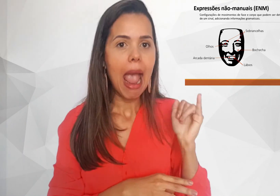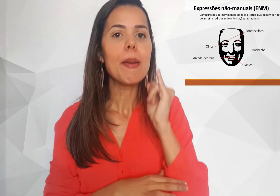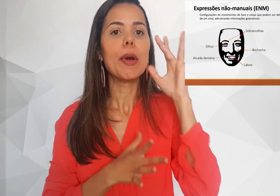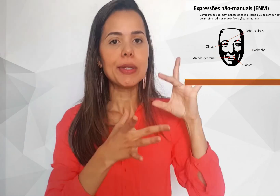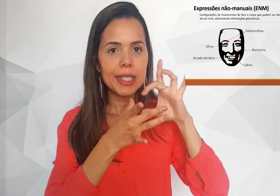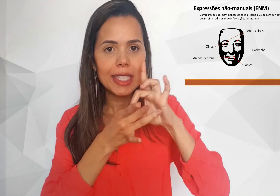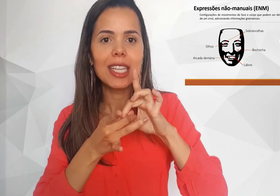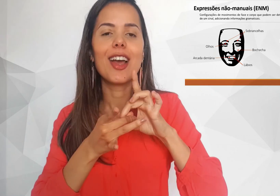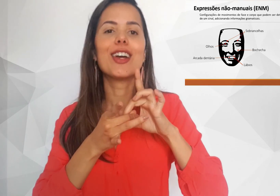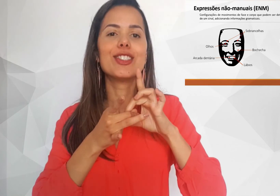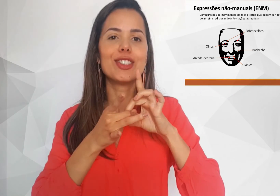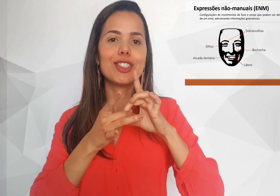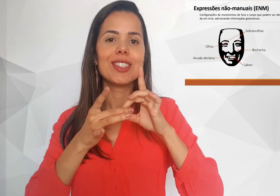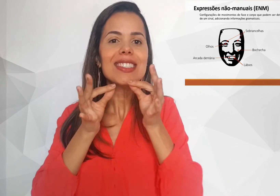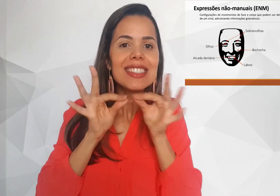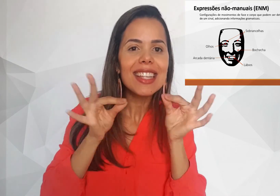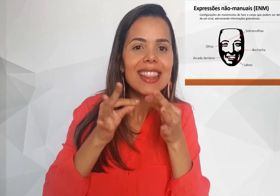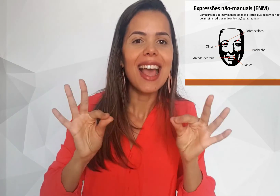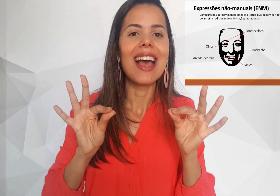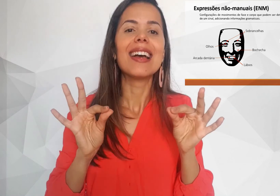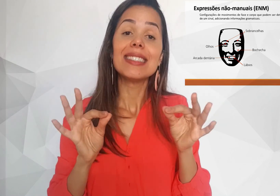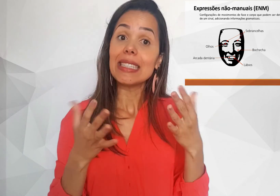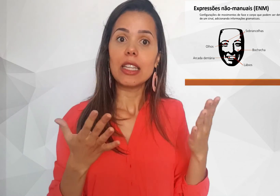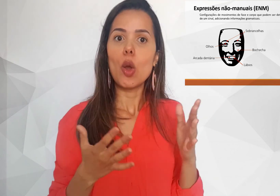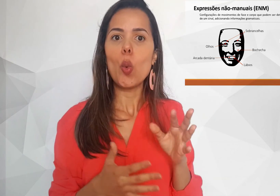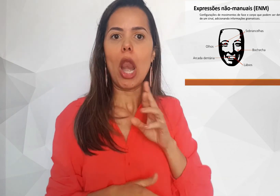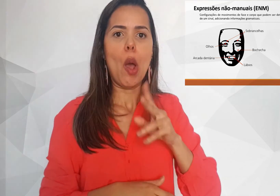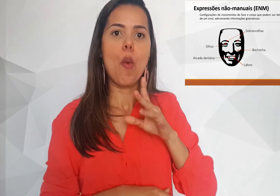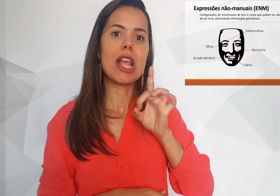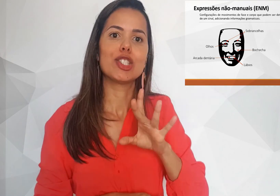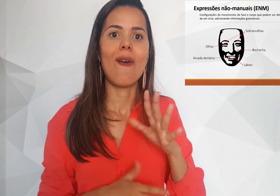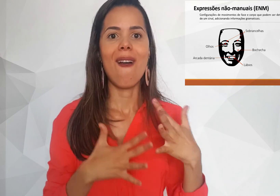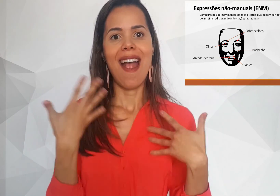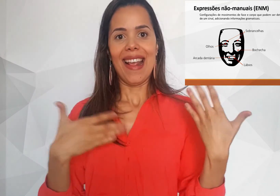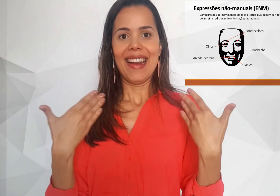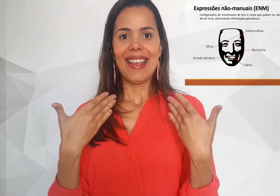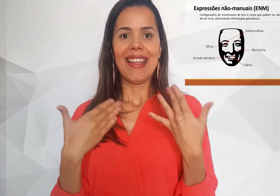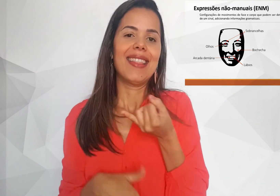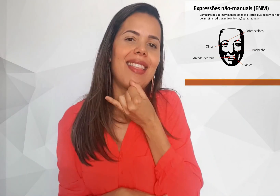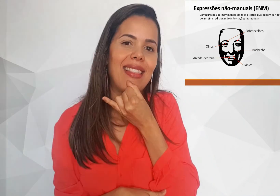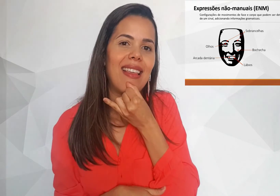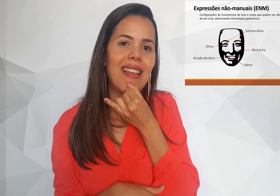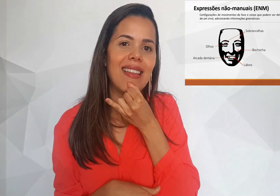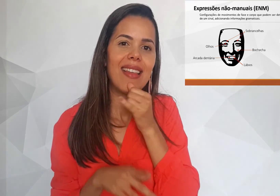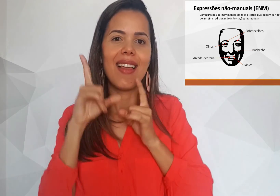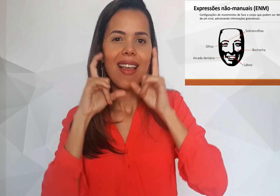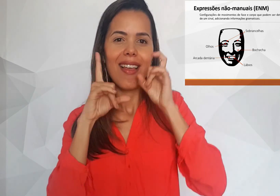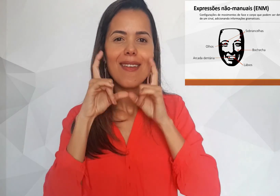algo meramente intuitivo ou uma expressão afetiva, assim, de alegria, de tristeza, não se restringe somente a